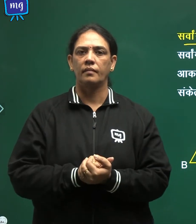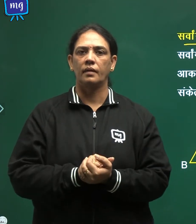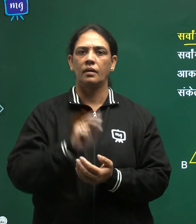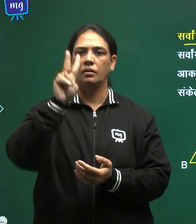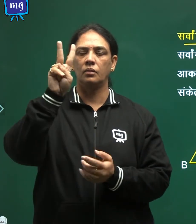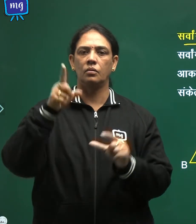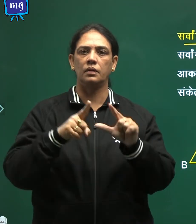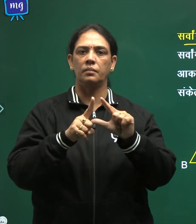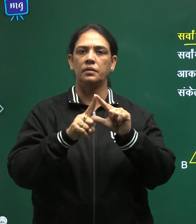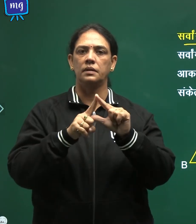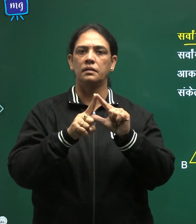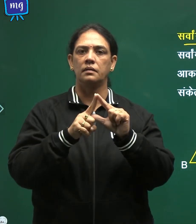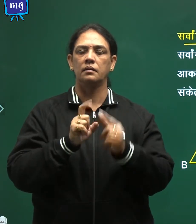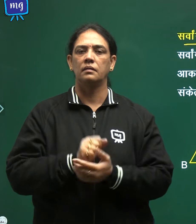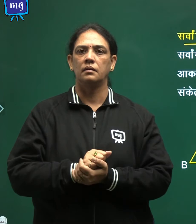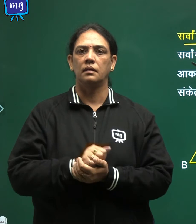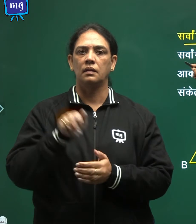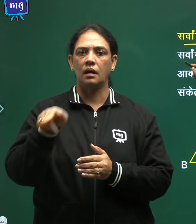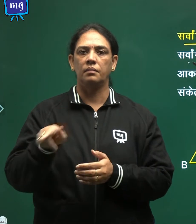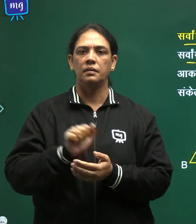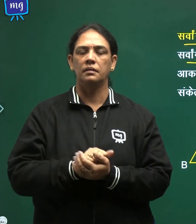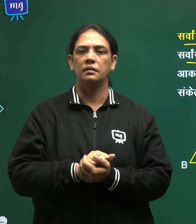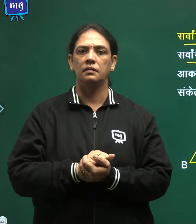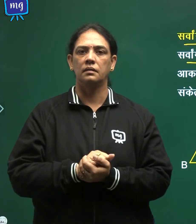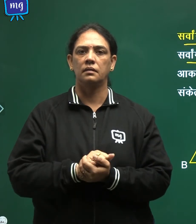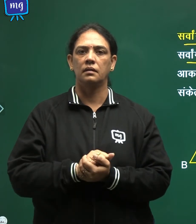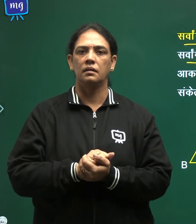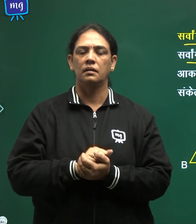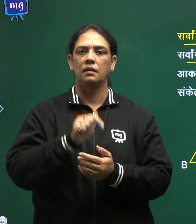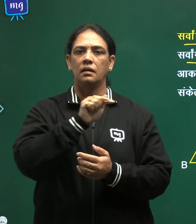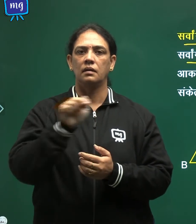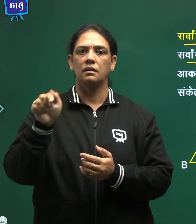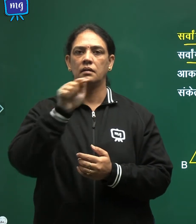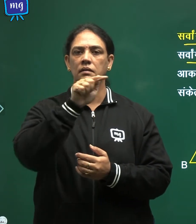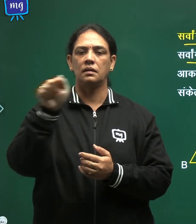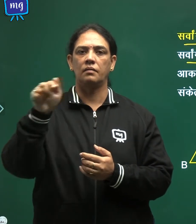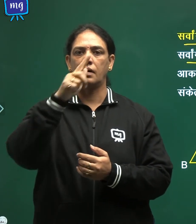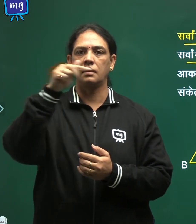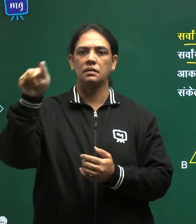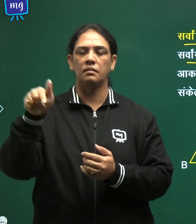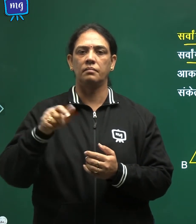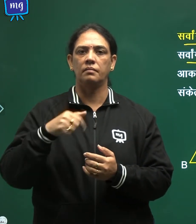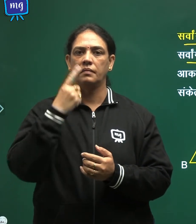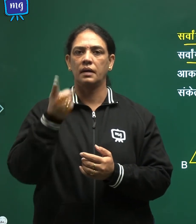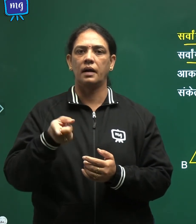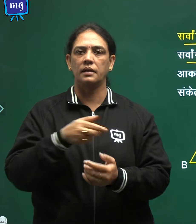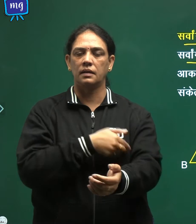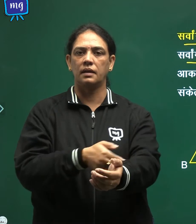दो त्रिभुज तब सर्वांग सम कहे जाते हैं